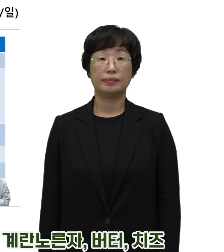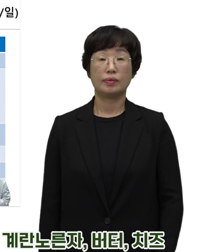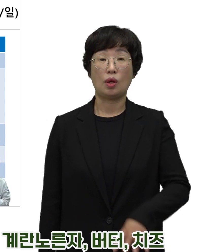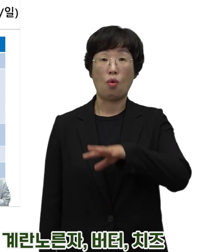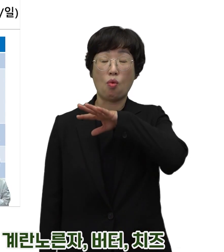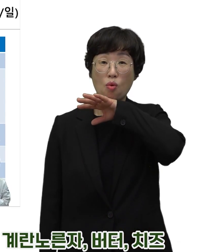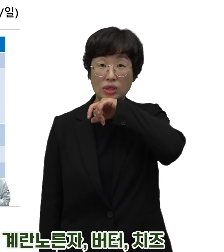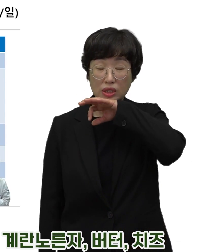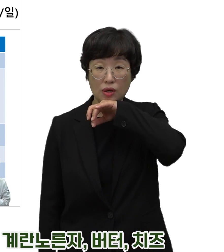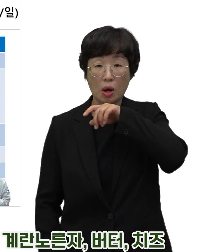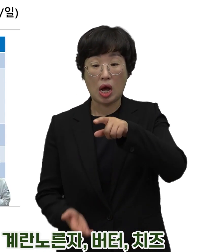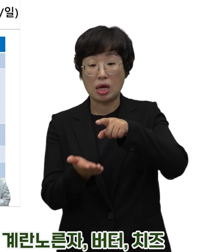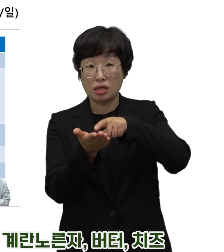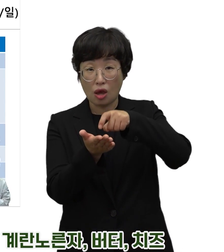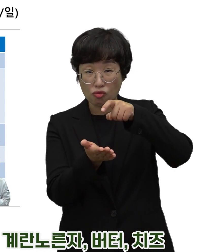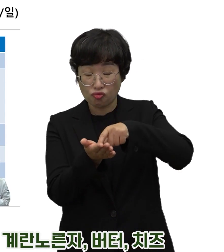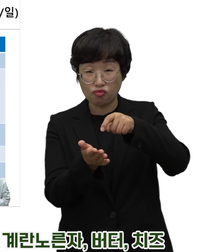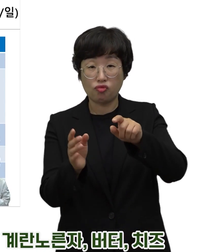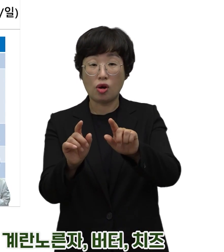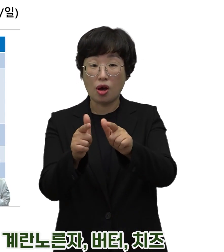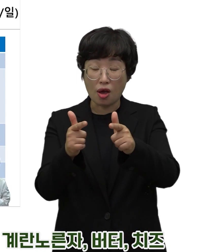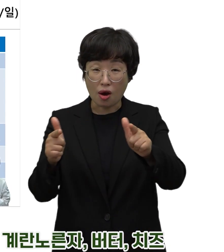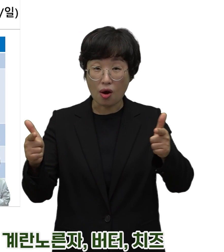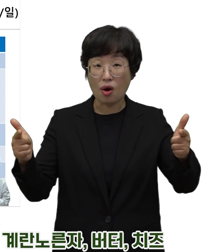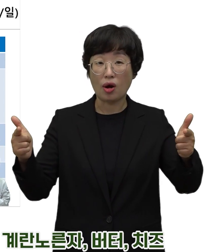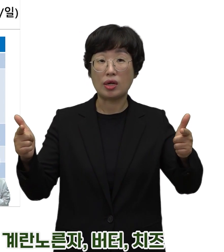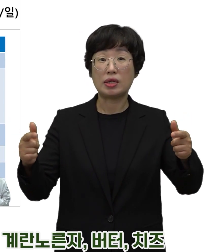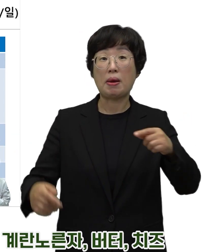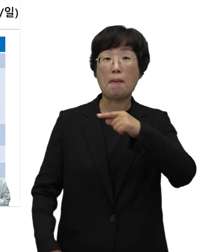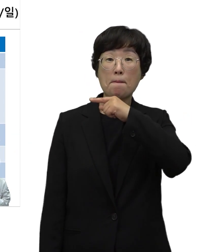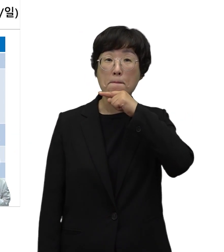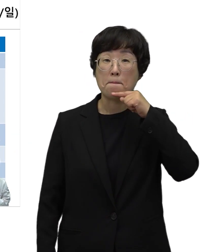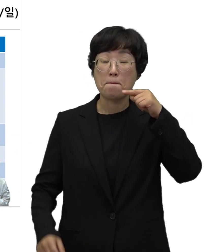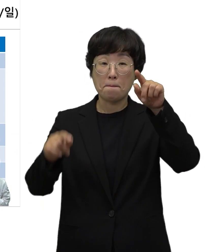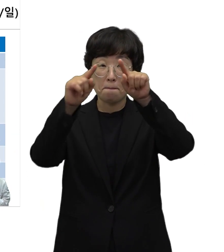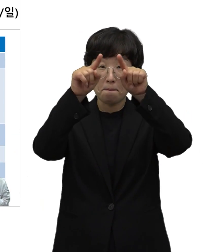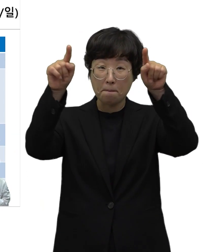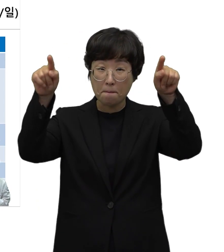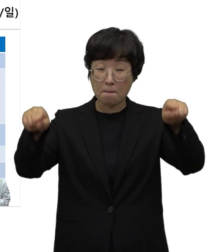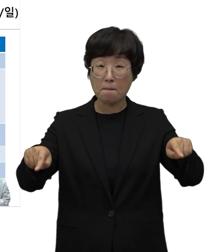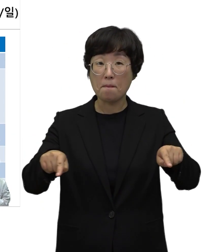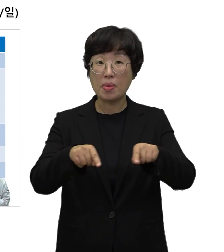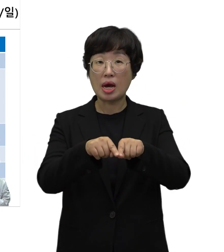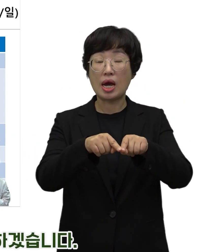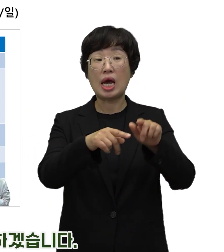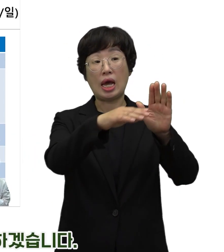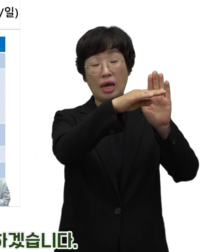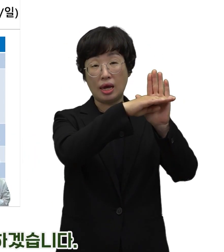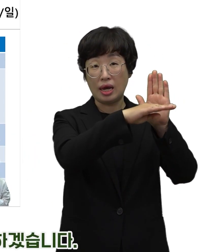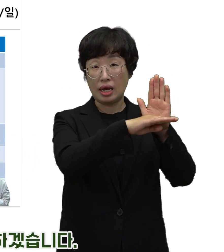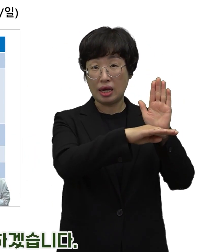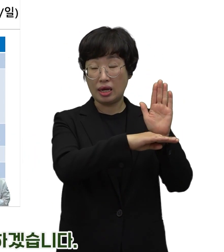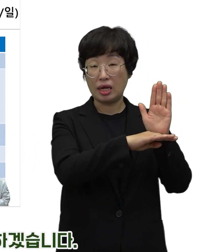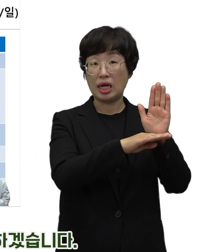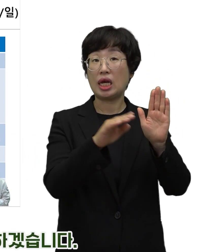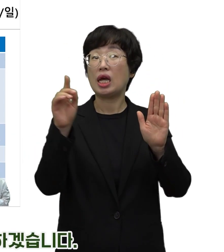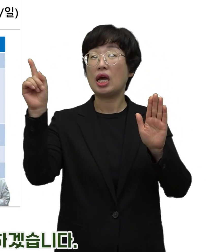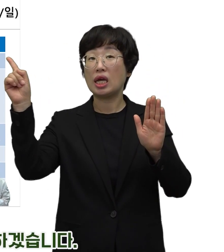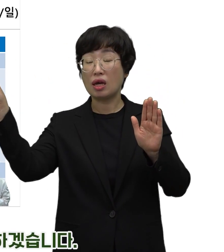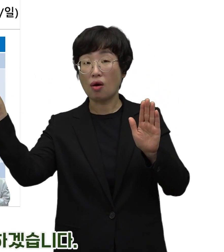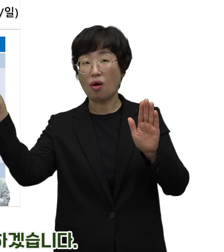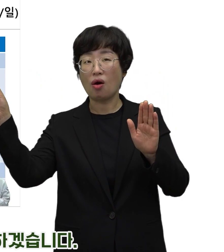내장, 뭐 닭껍질, 계란 노른자, 버터, 치즈 이런 식품에는 콜레스테롤이 많이 함유되어